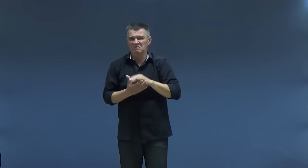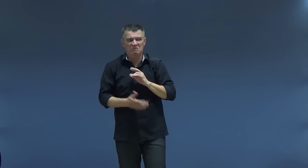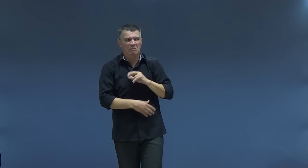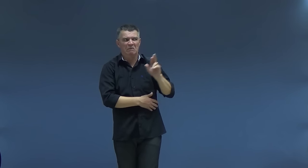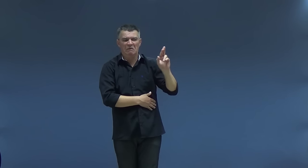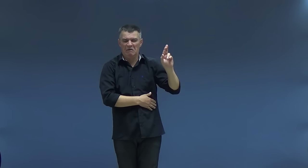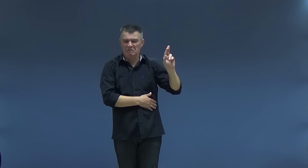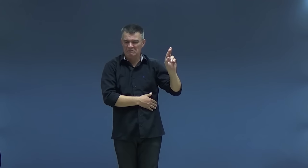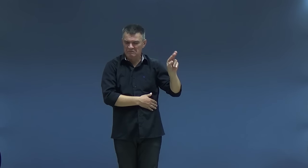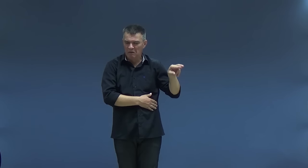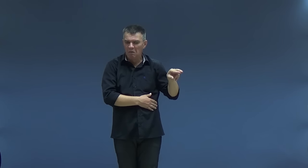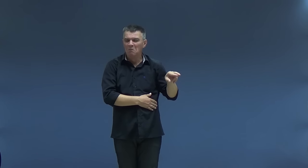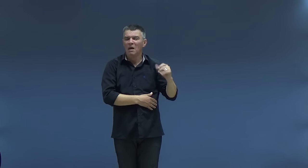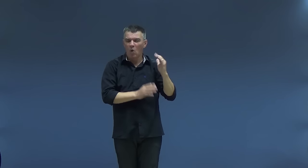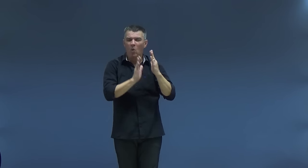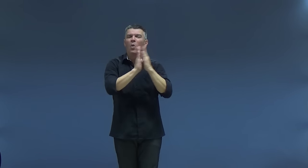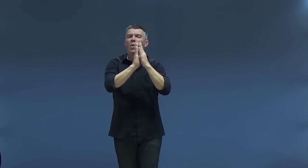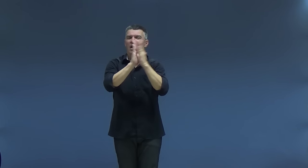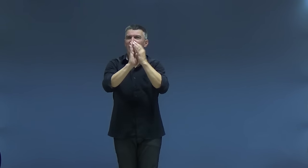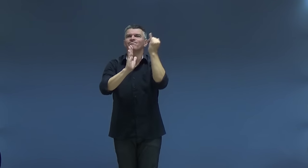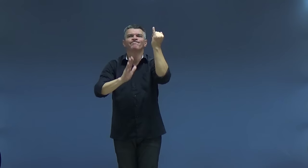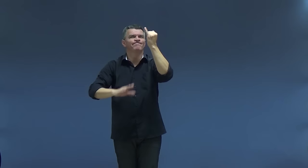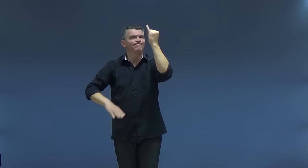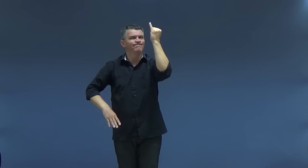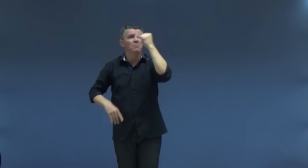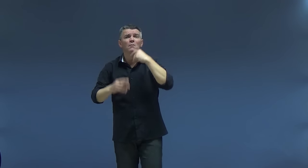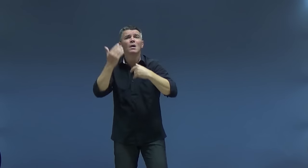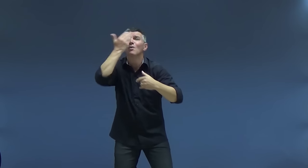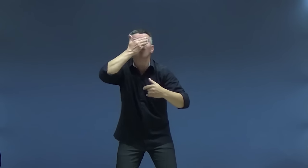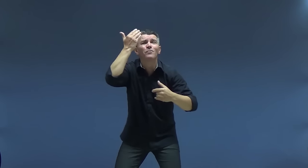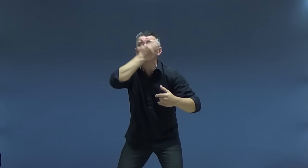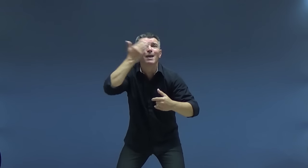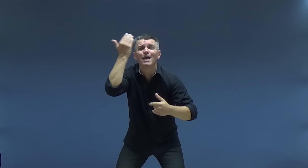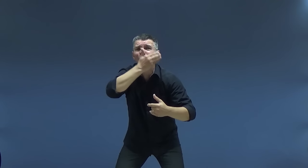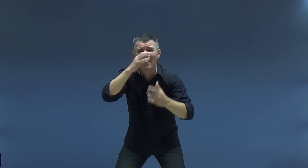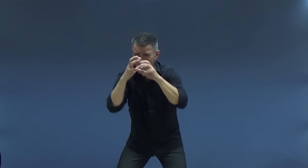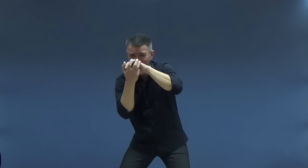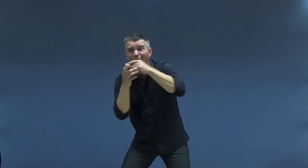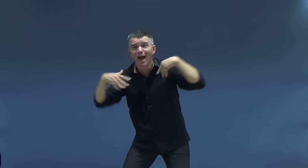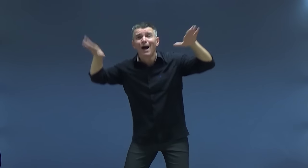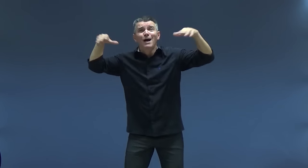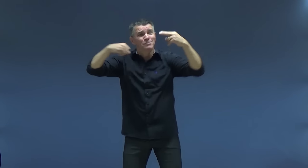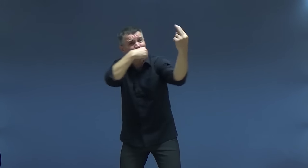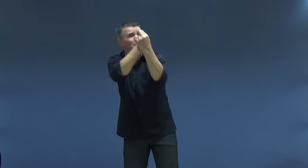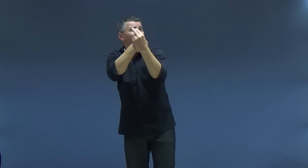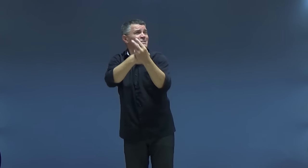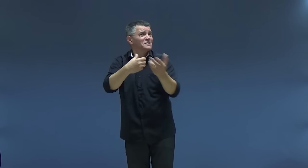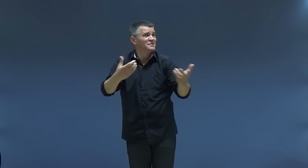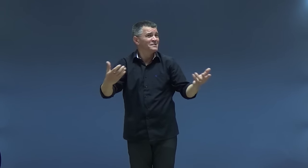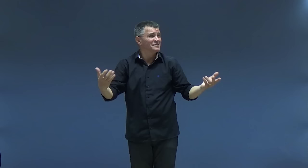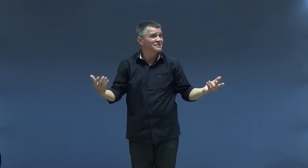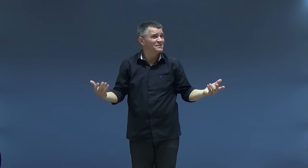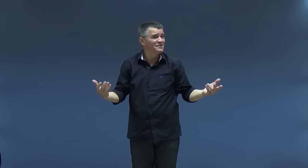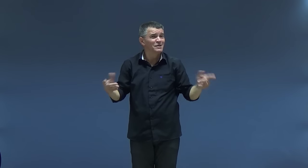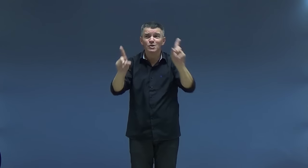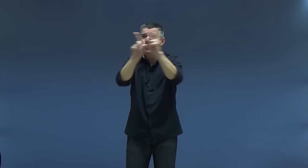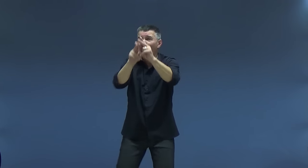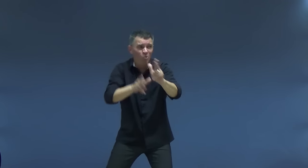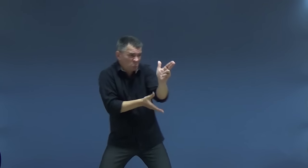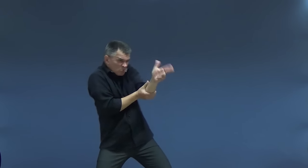E a minha esposa me fala, é, você tem razão, tem que orar. É importante. Porque a gente não tem coisas que a gente não vê. Mas os anjos de